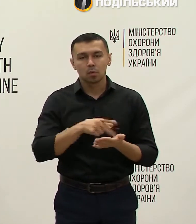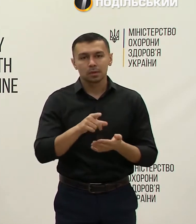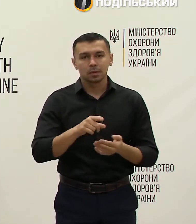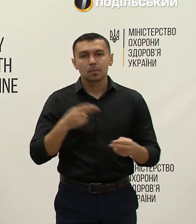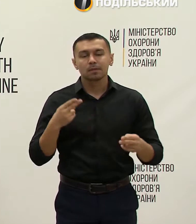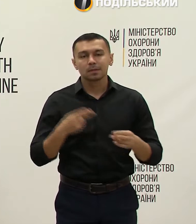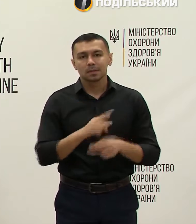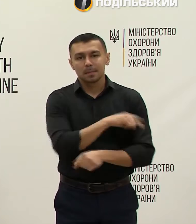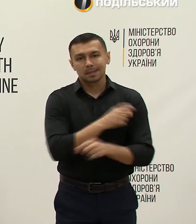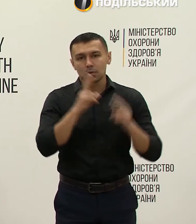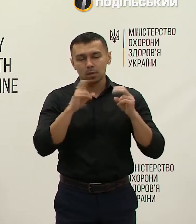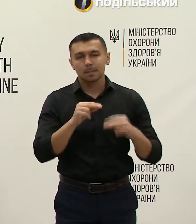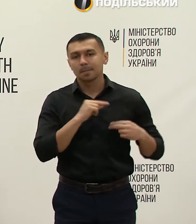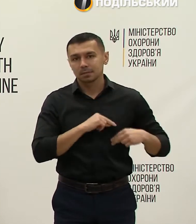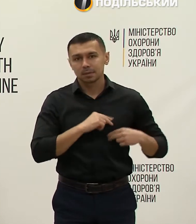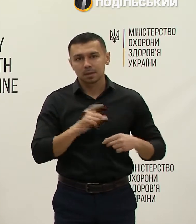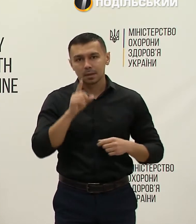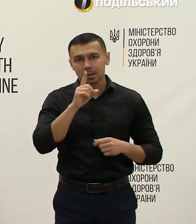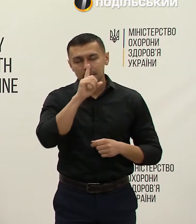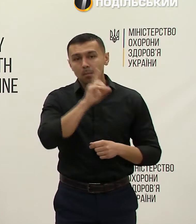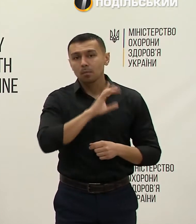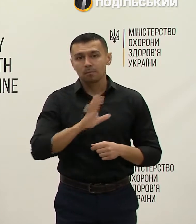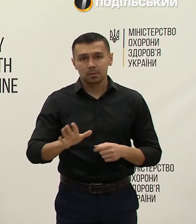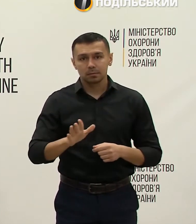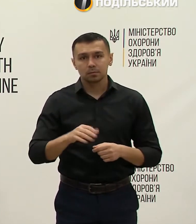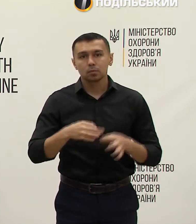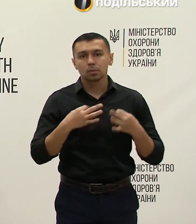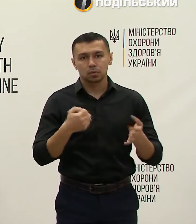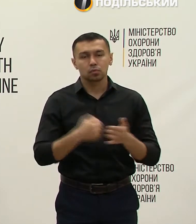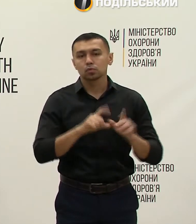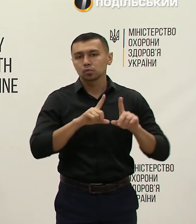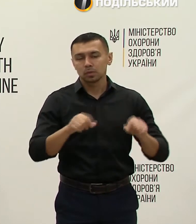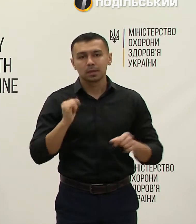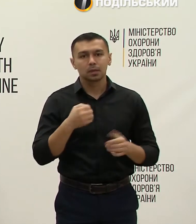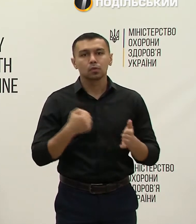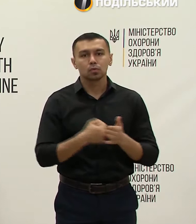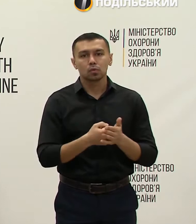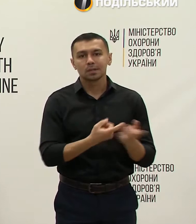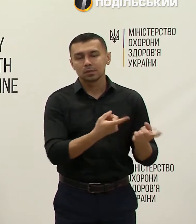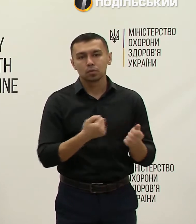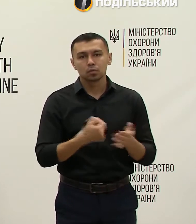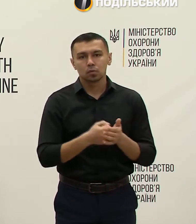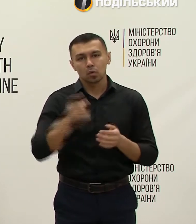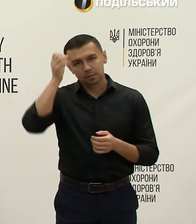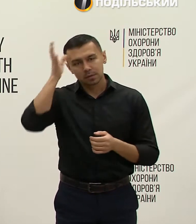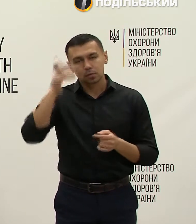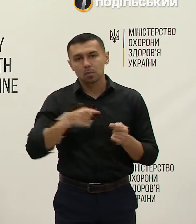профілактичних медичних оглядів, працівники не повинні допускатись до школи і до залучення до освітнього